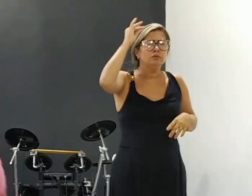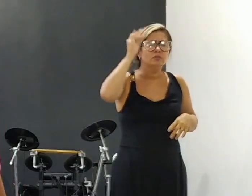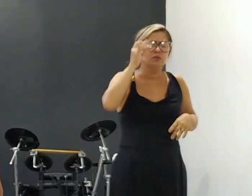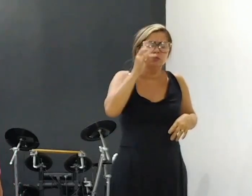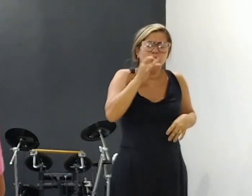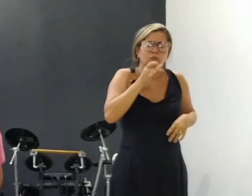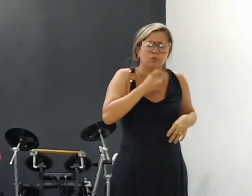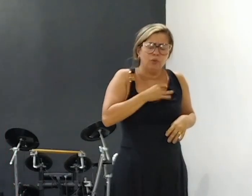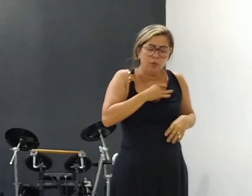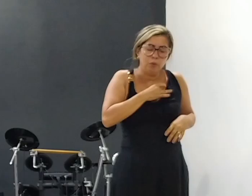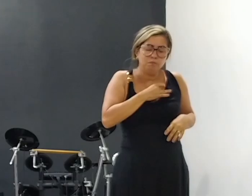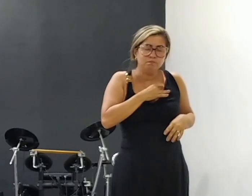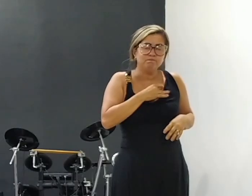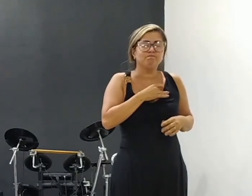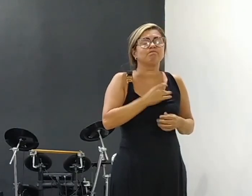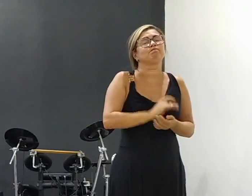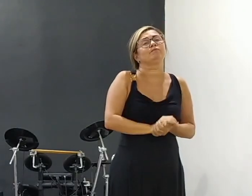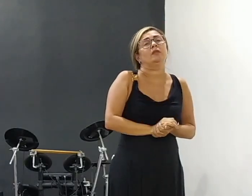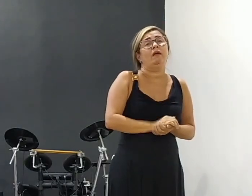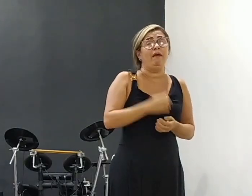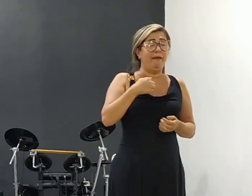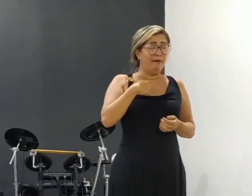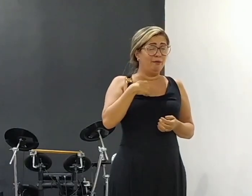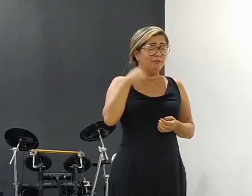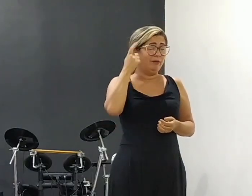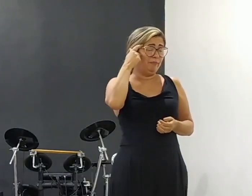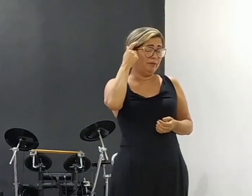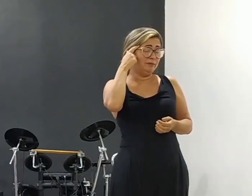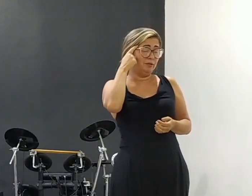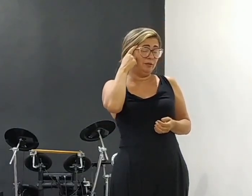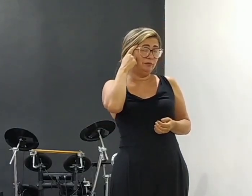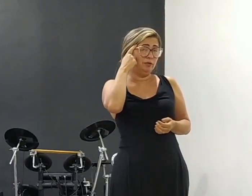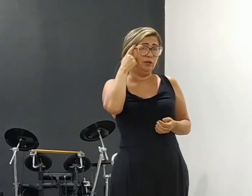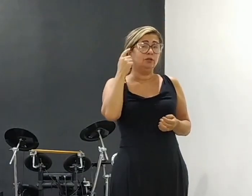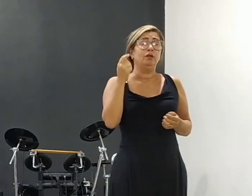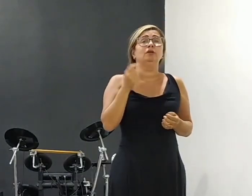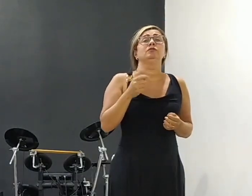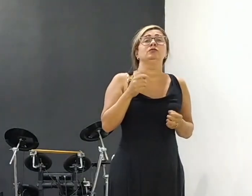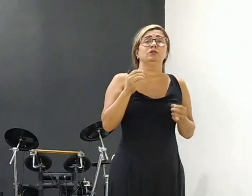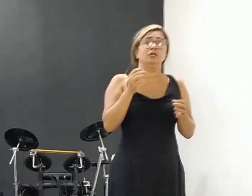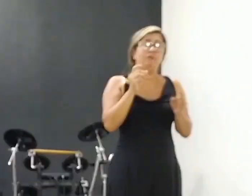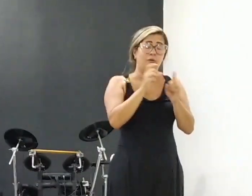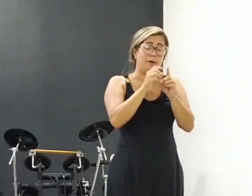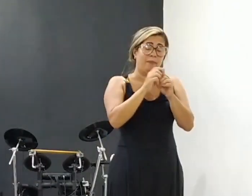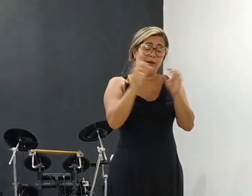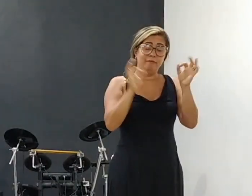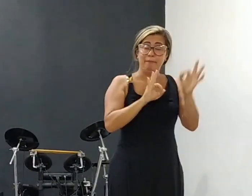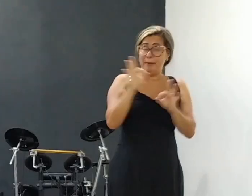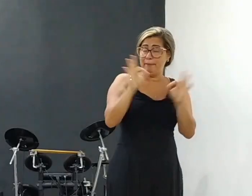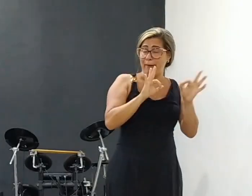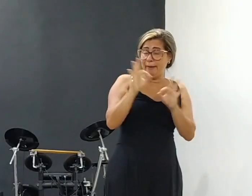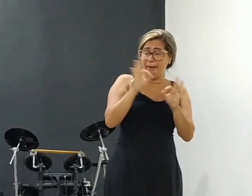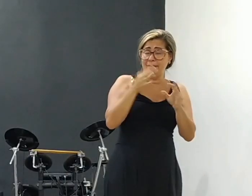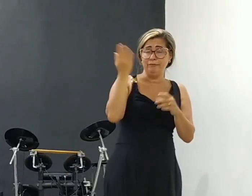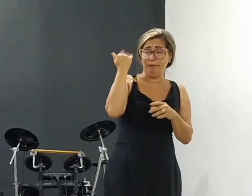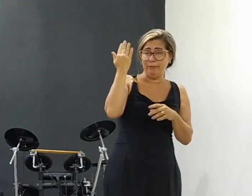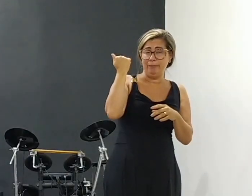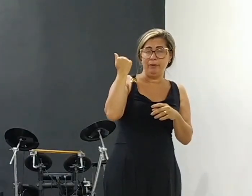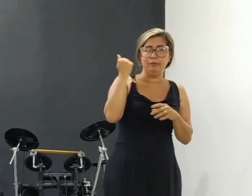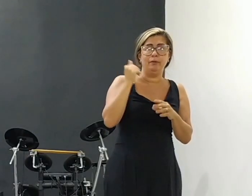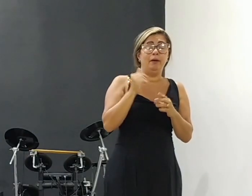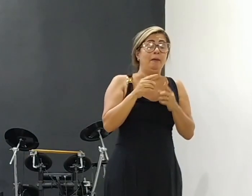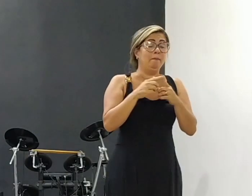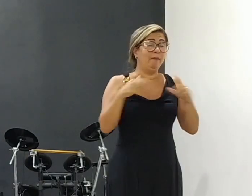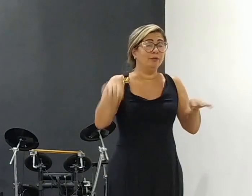com a palavra falando tudo bom, que não ia precisar correr atrás, né? O Espírito Santo foi lá e falou assim: não é